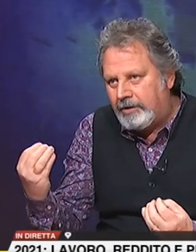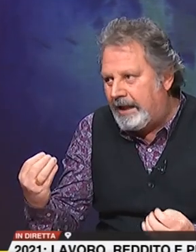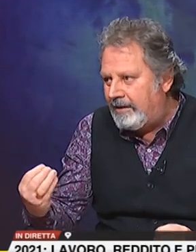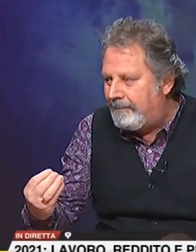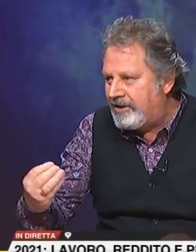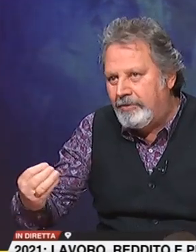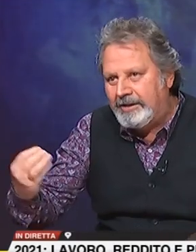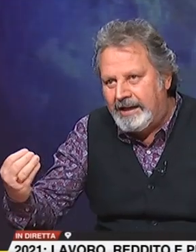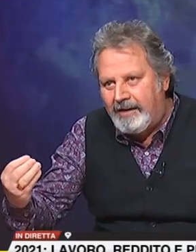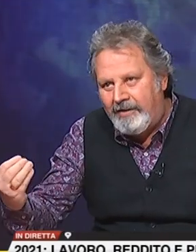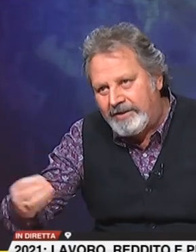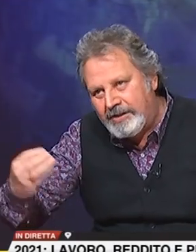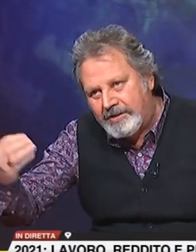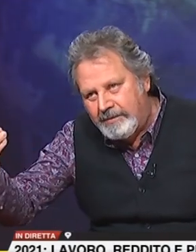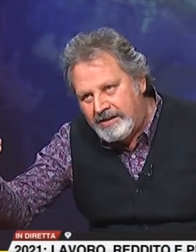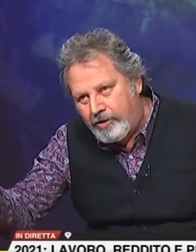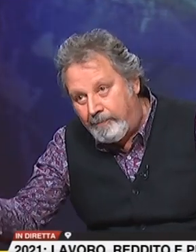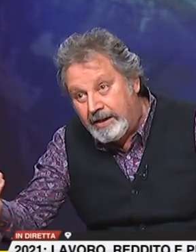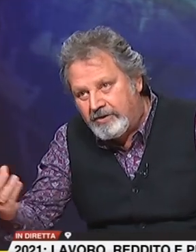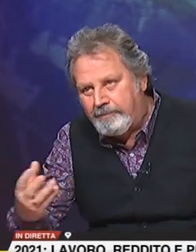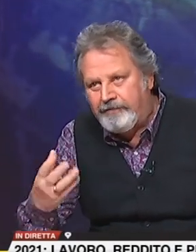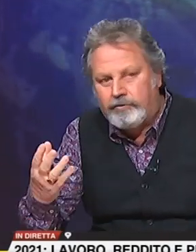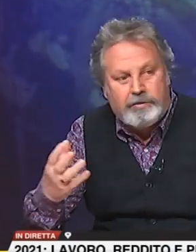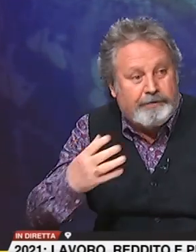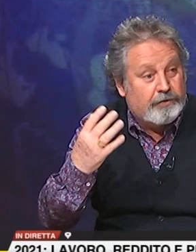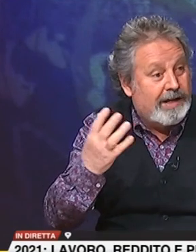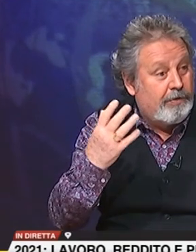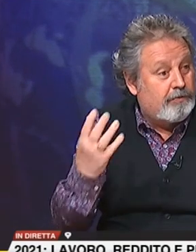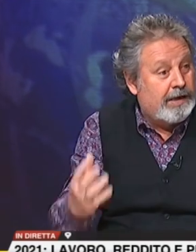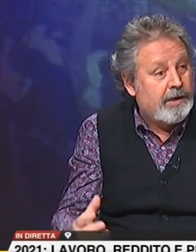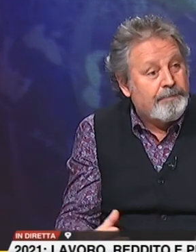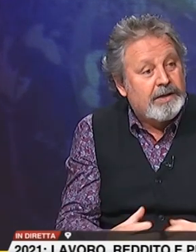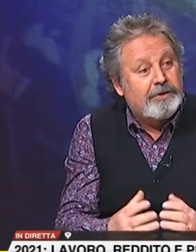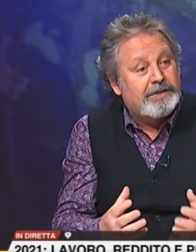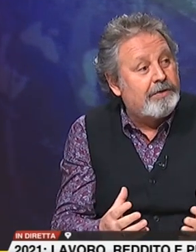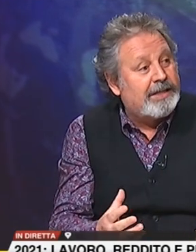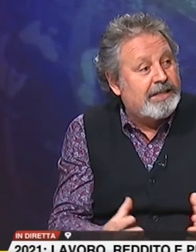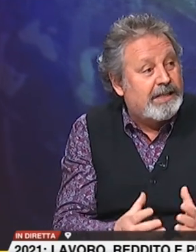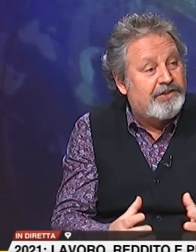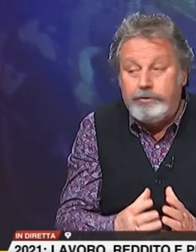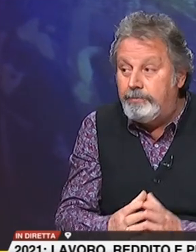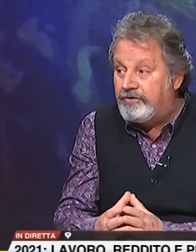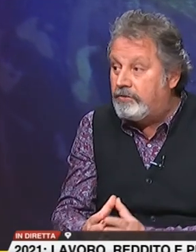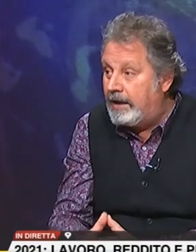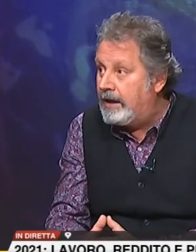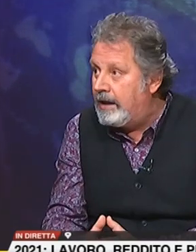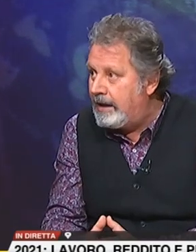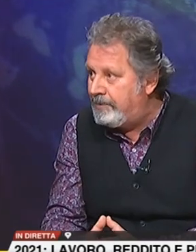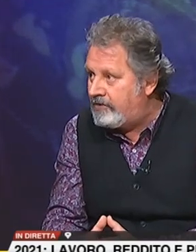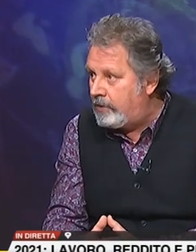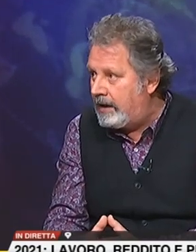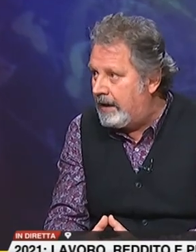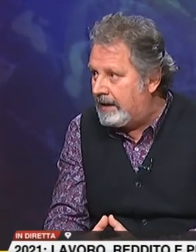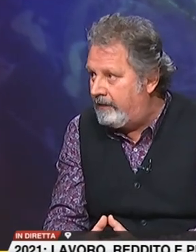una volta la pensione ti arrivava 5-6 mesi dopo, adesso per fortuna, fatto salvo alcune situazioni critiche, nel giro di un mese o due